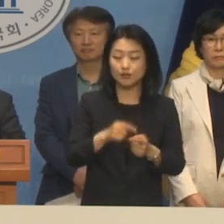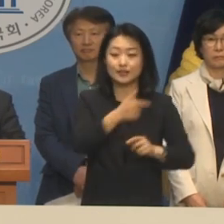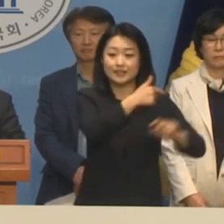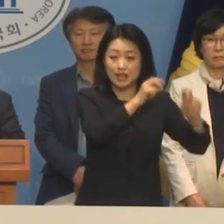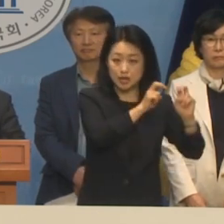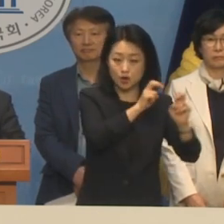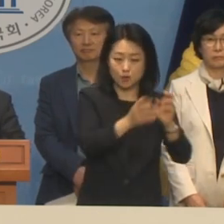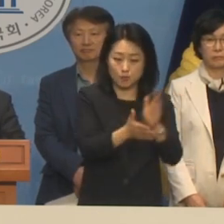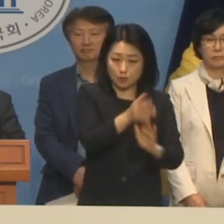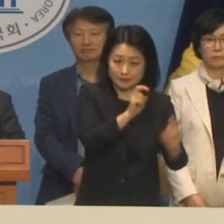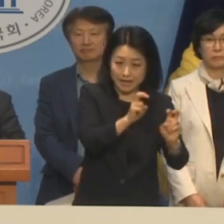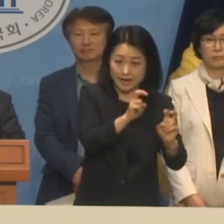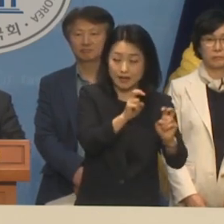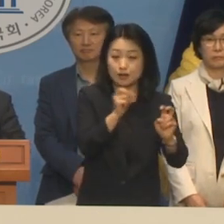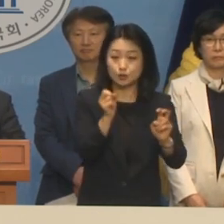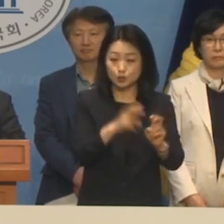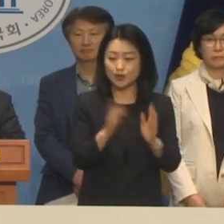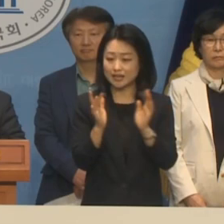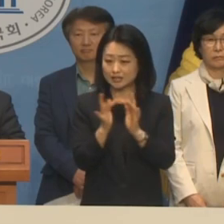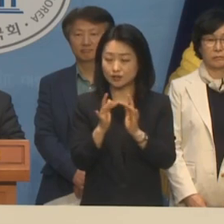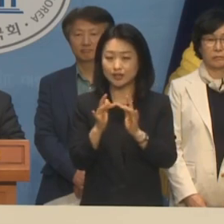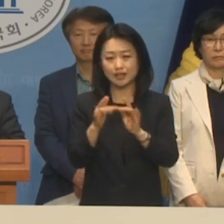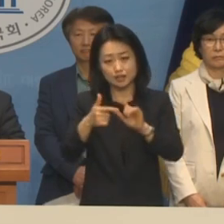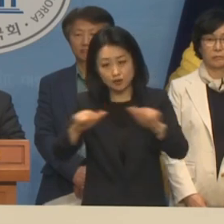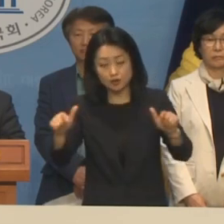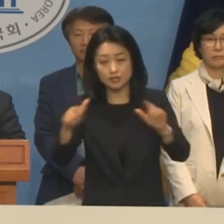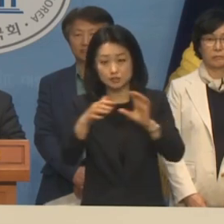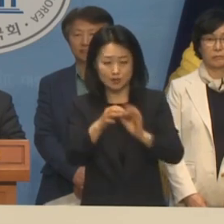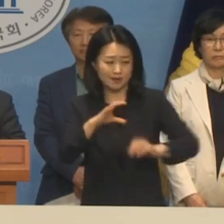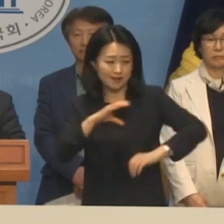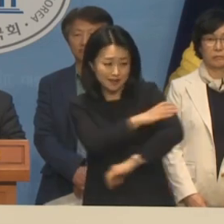대기업과 본사, 플랫폼 기업으로부터